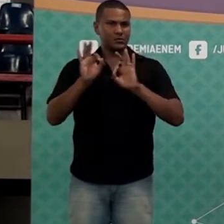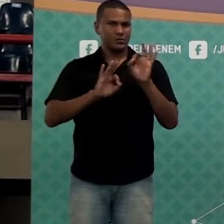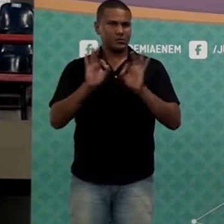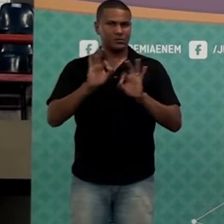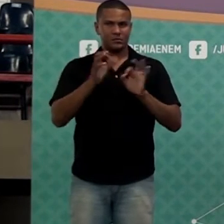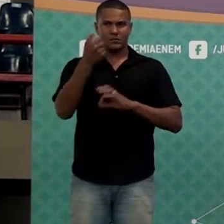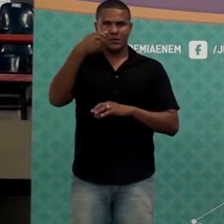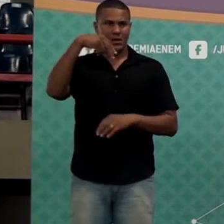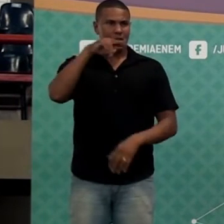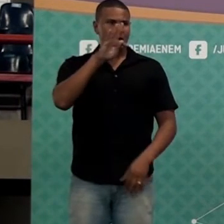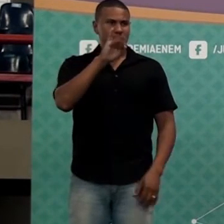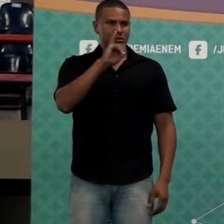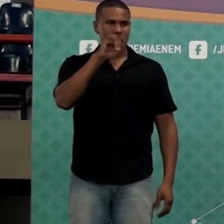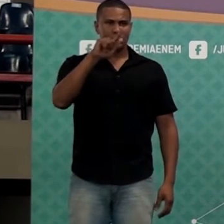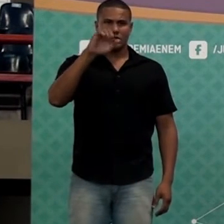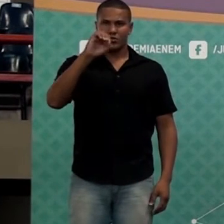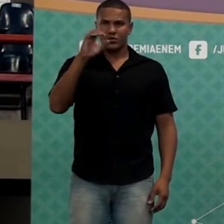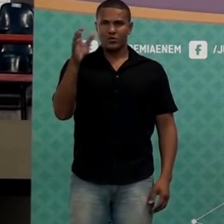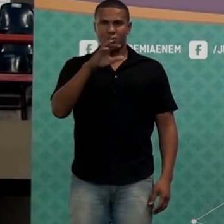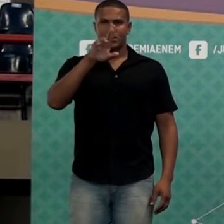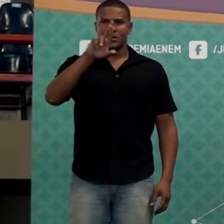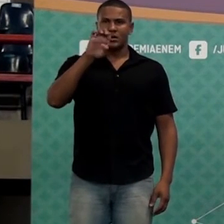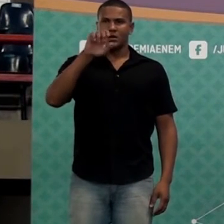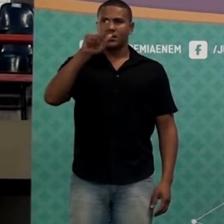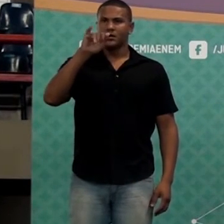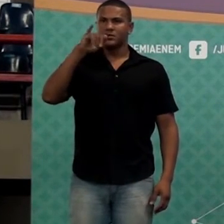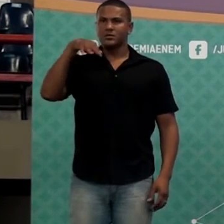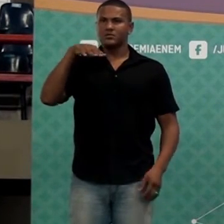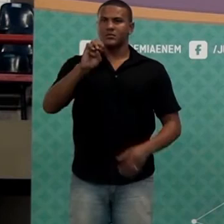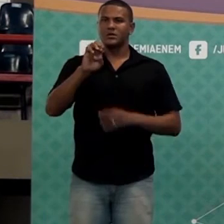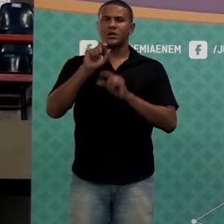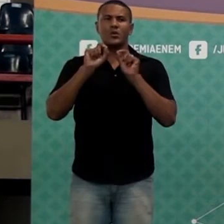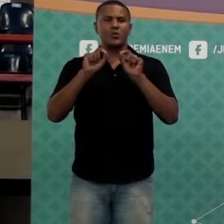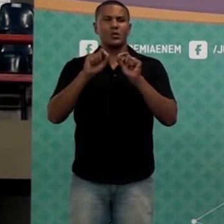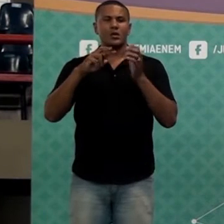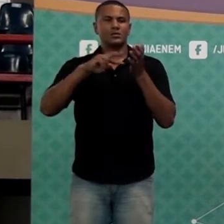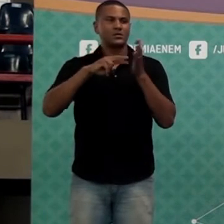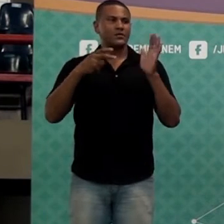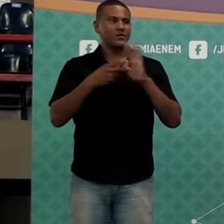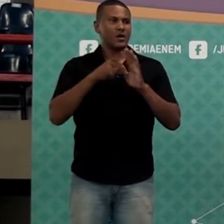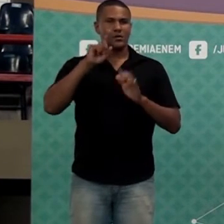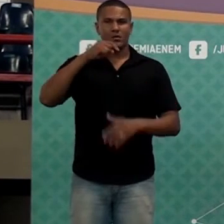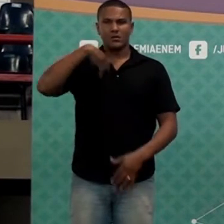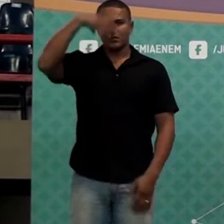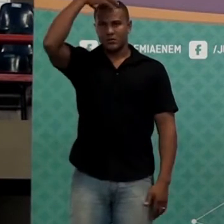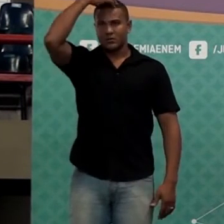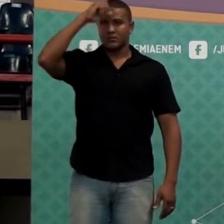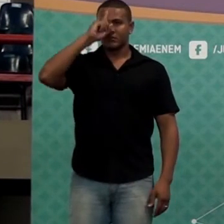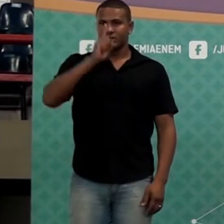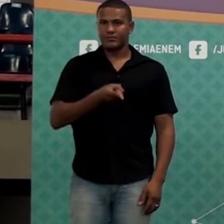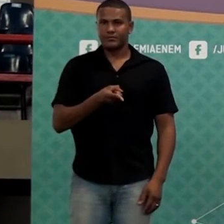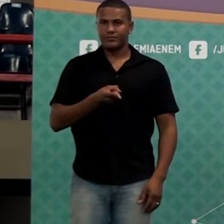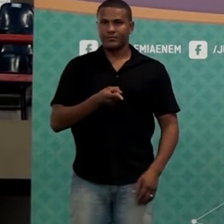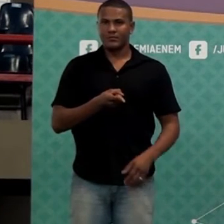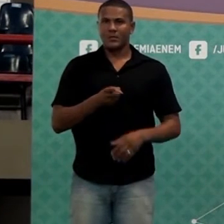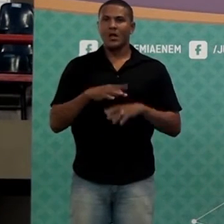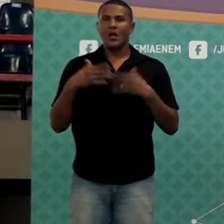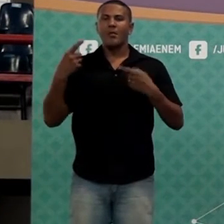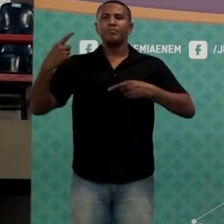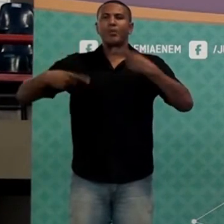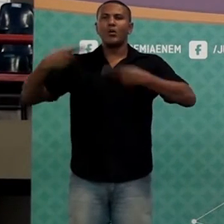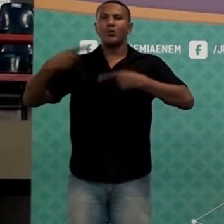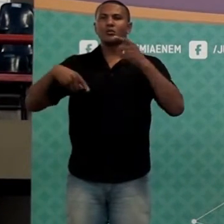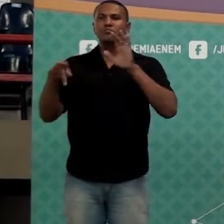aí, antigo regime quer dizer monarquia, tá bom? Porque qual foi o primeiro regime político que nós